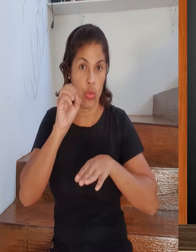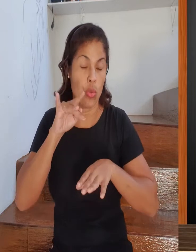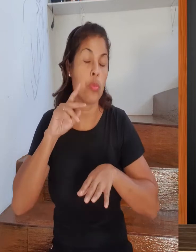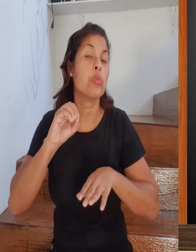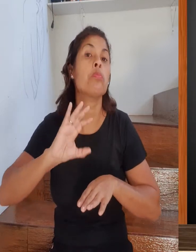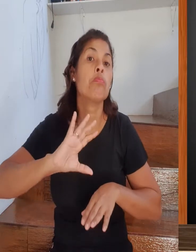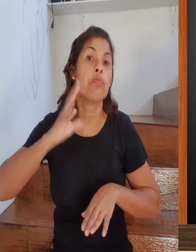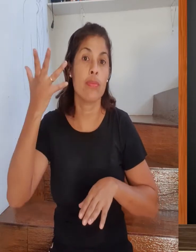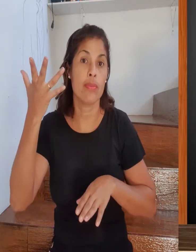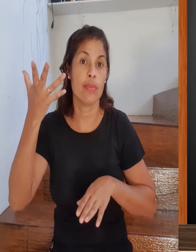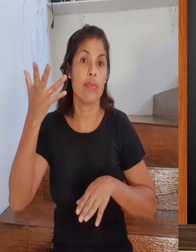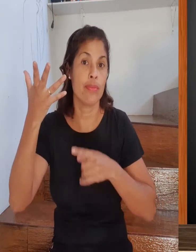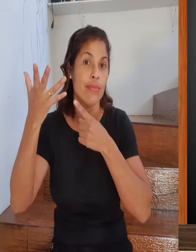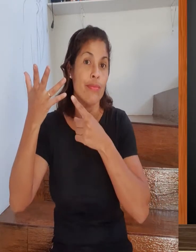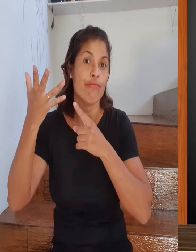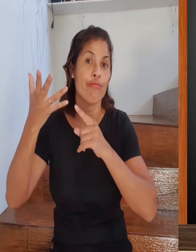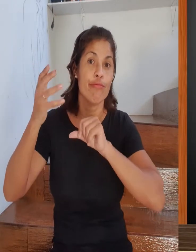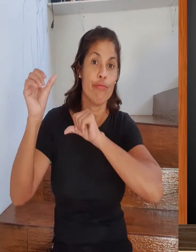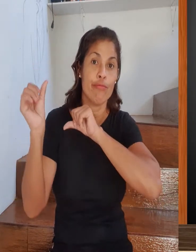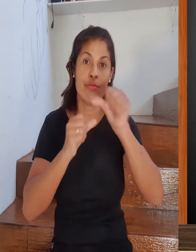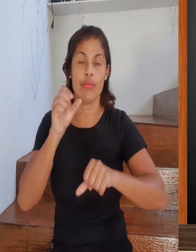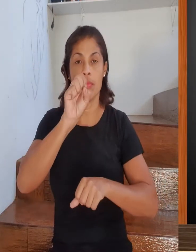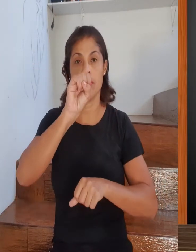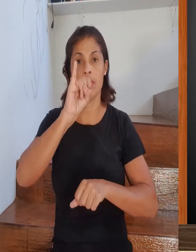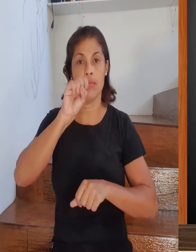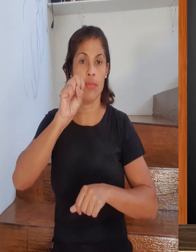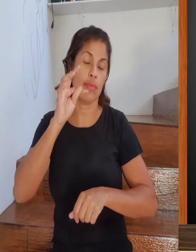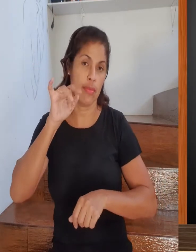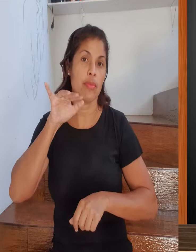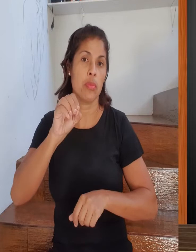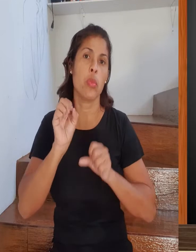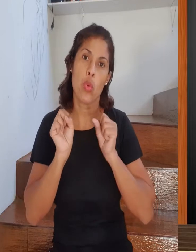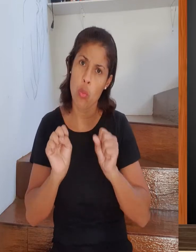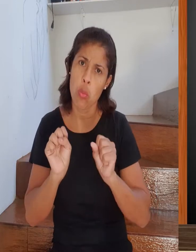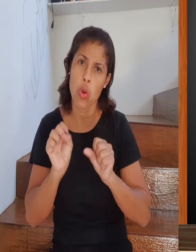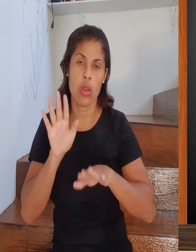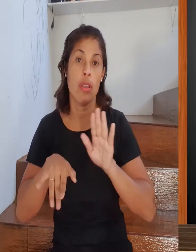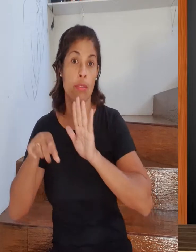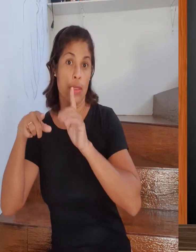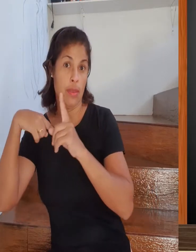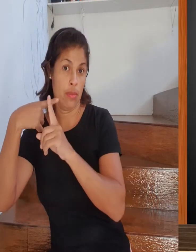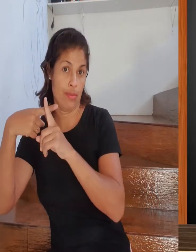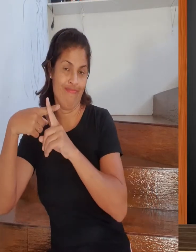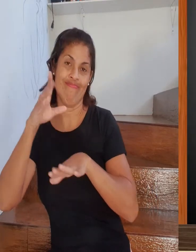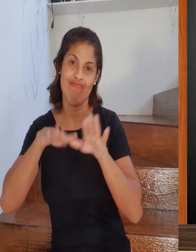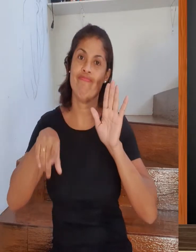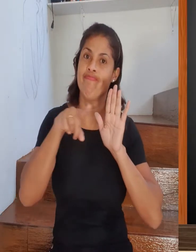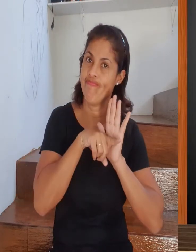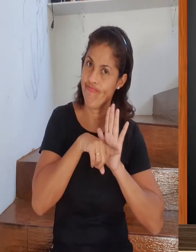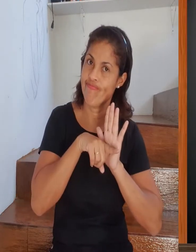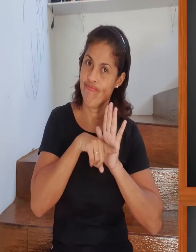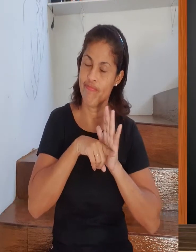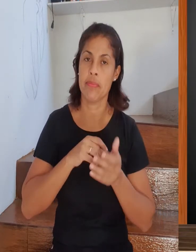uso tópico, ele acaba por causar um efeito sistêmico, desejável ou não.